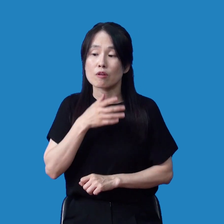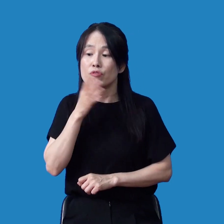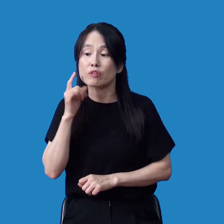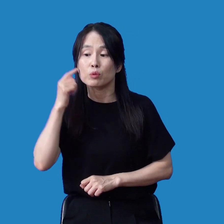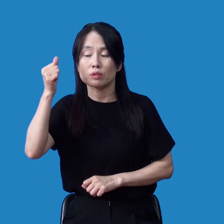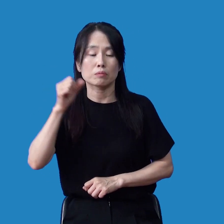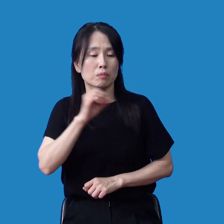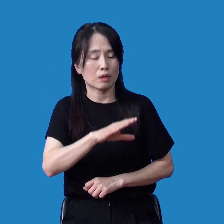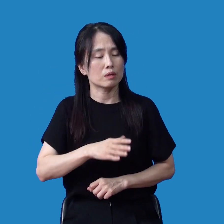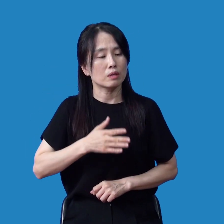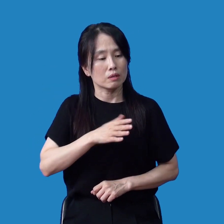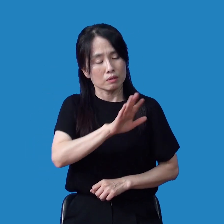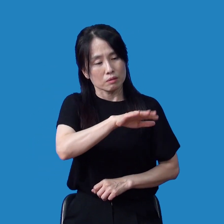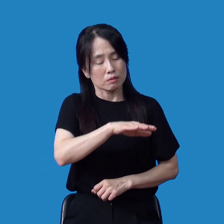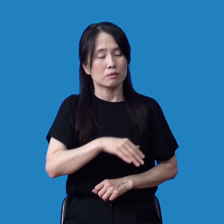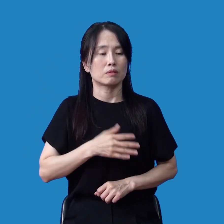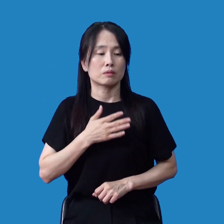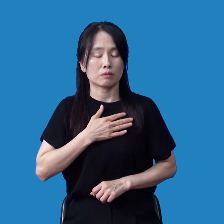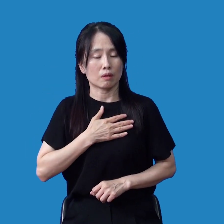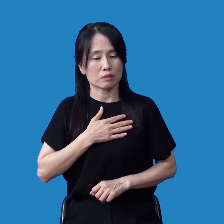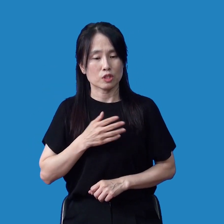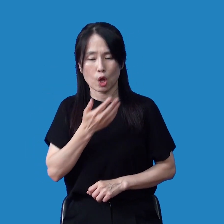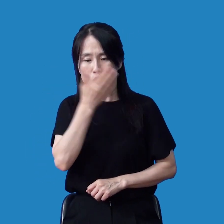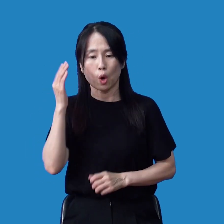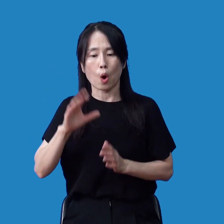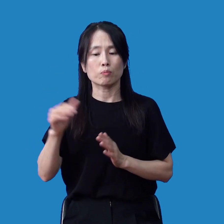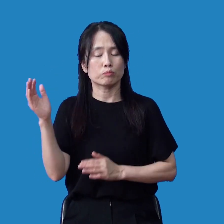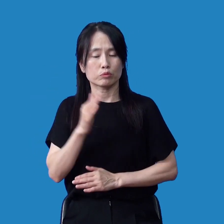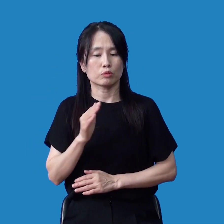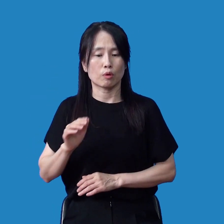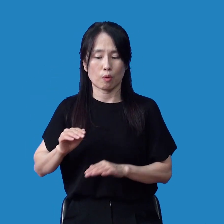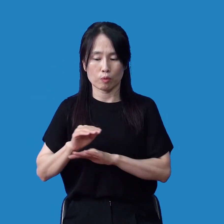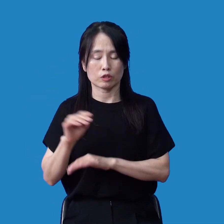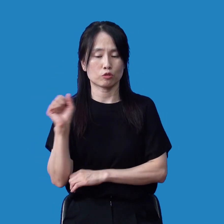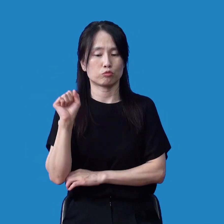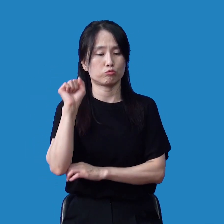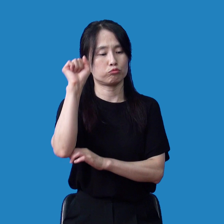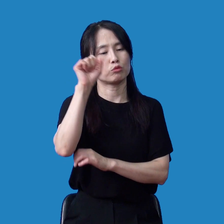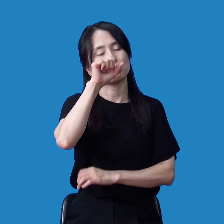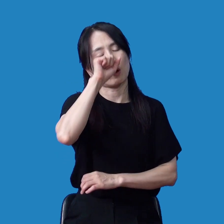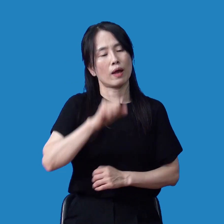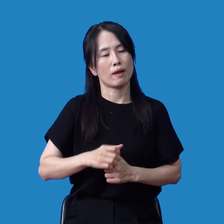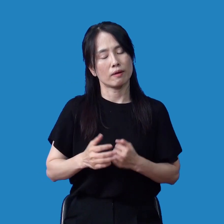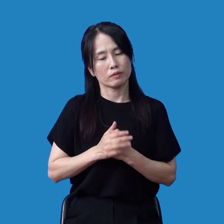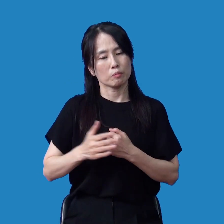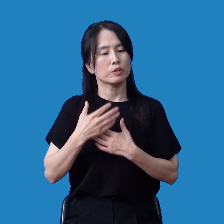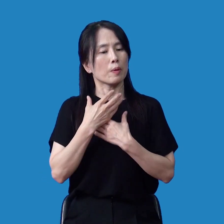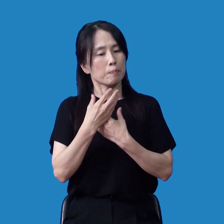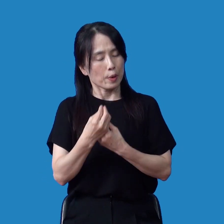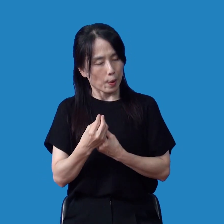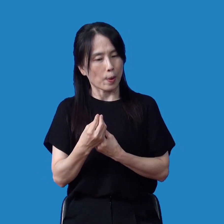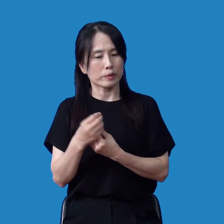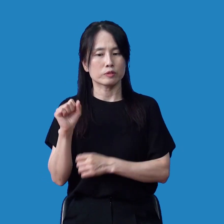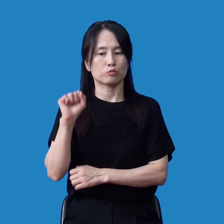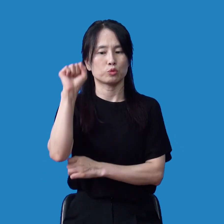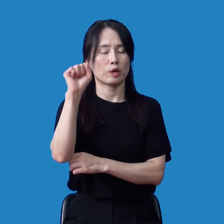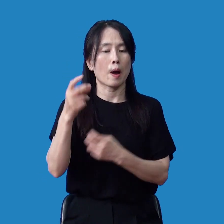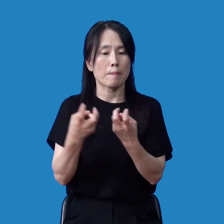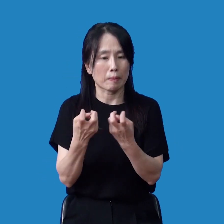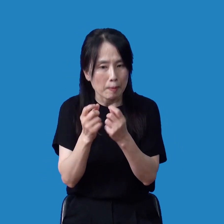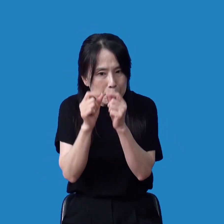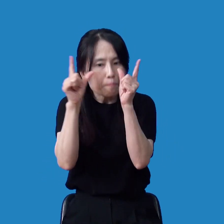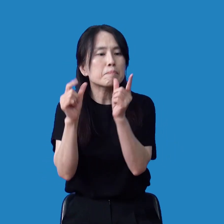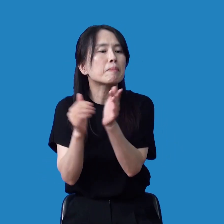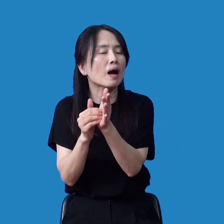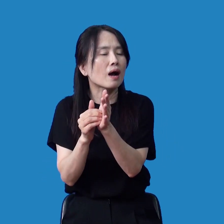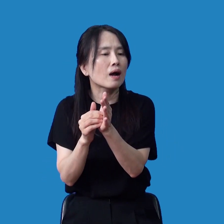나는 젊어서부터 자동차 운전을 좋아했어. 그래서 그 덕에 차를 편하게 타는 법을 터득했어.